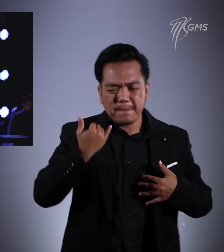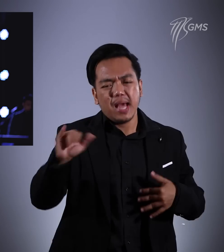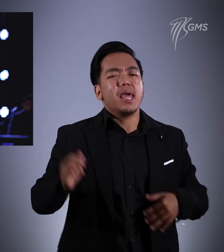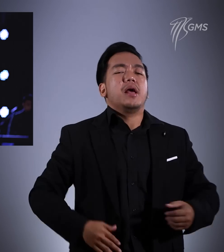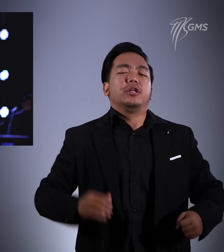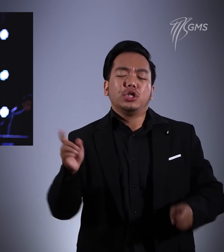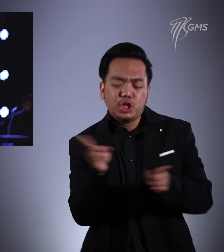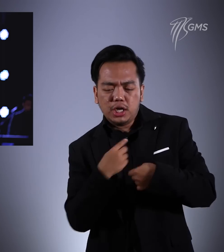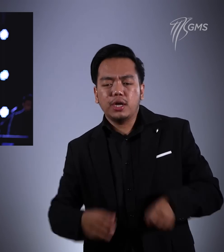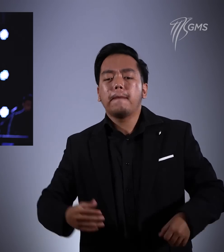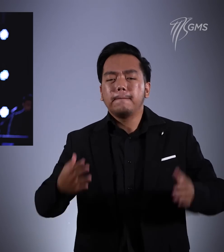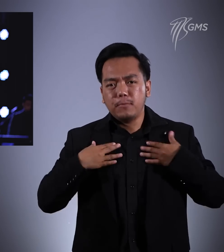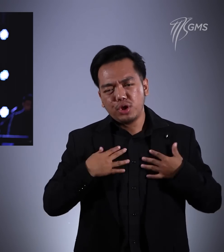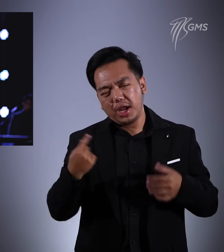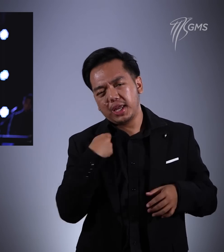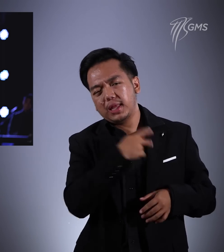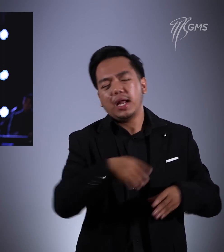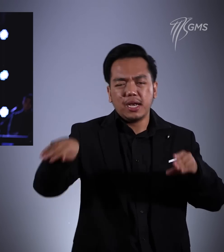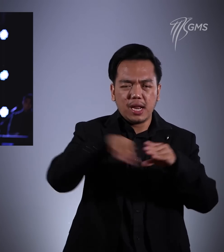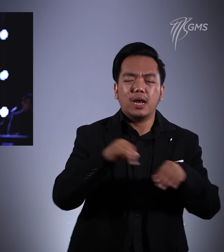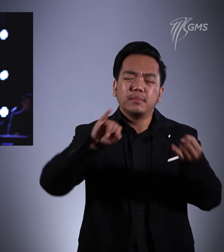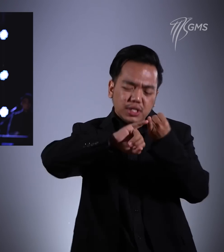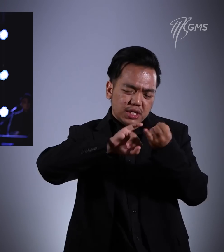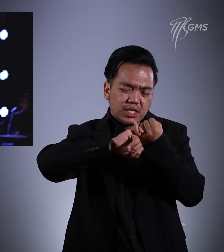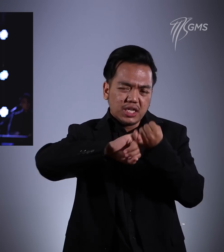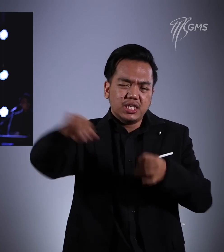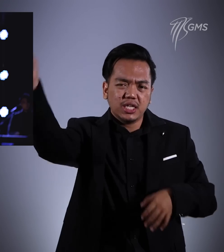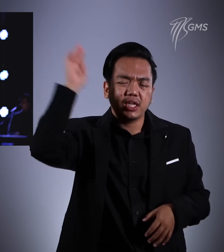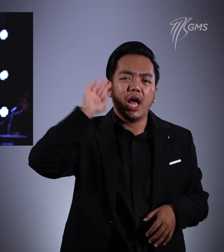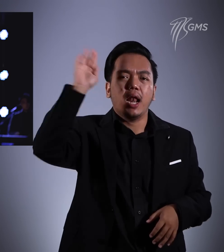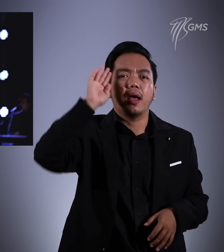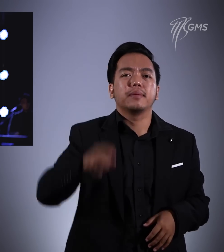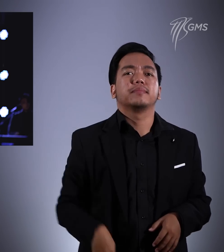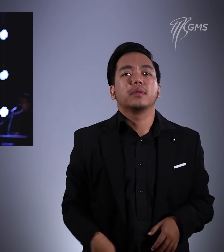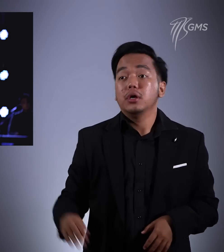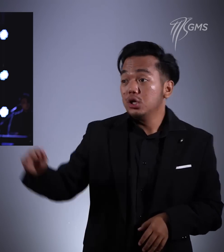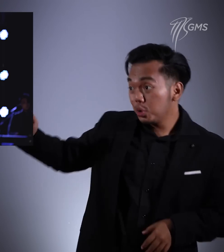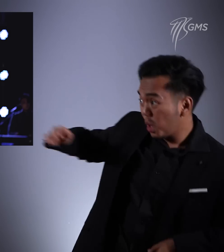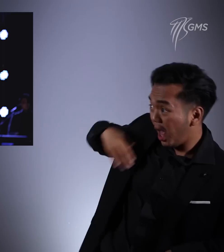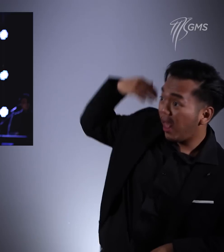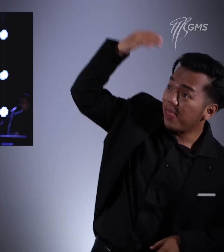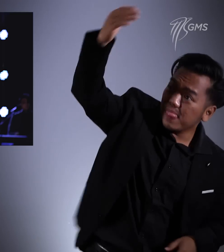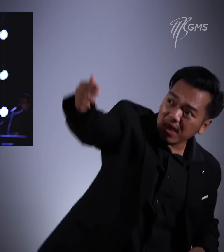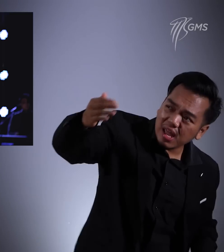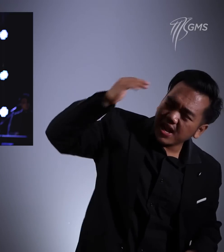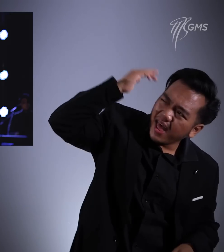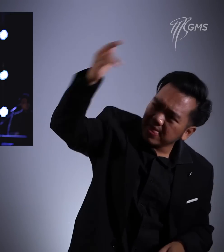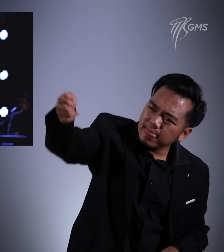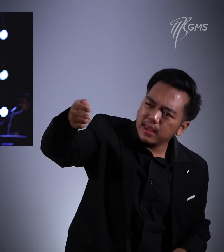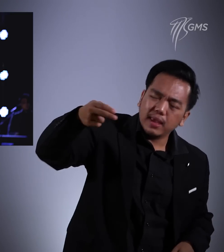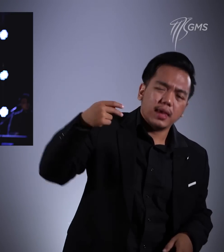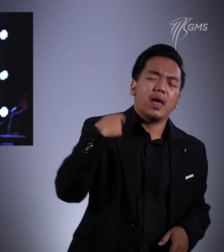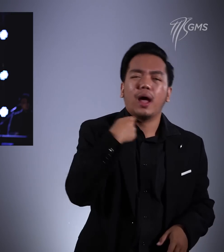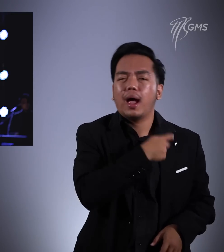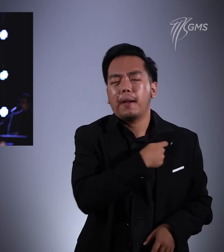kita dalam janji-janji Allah. Habakuk berkata, someday though, suatu hari nanti, kami bangsa Israel dalam